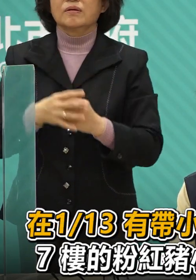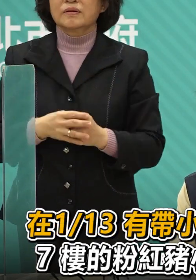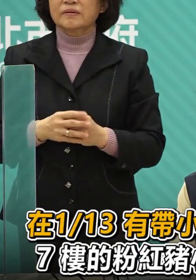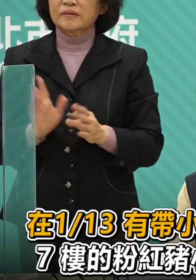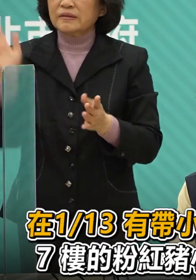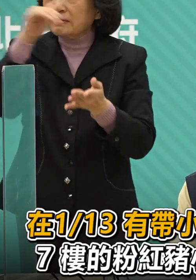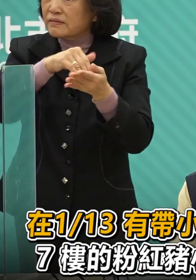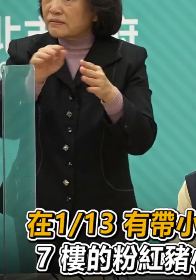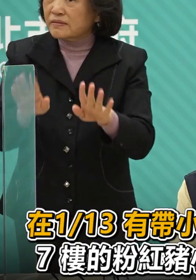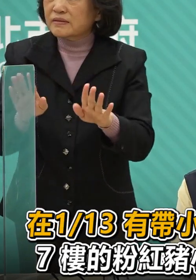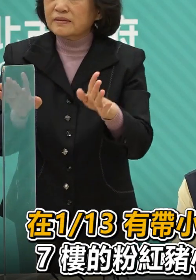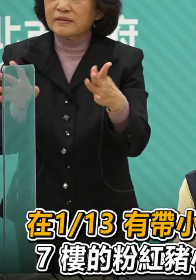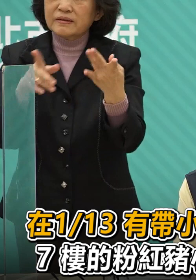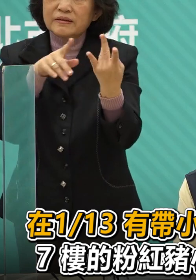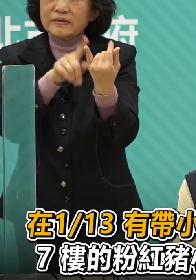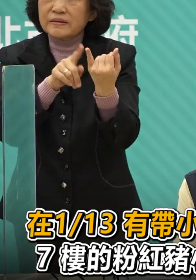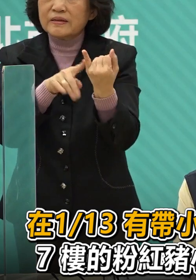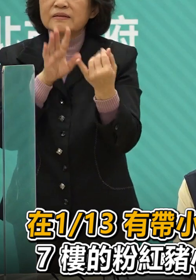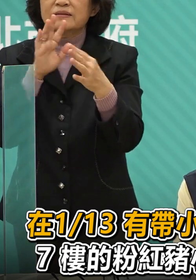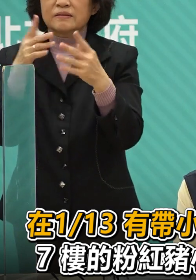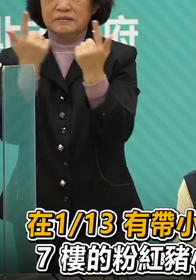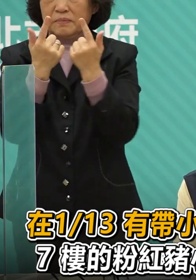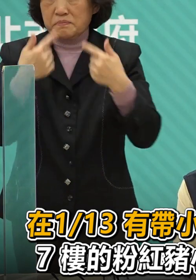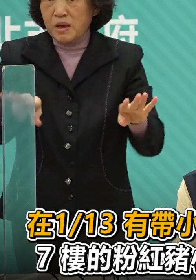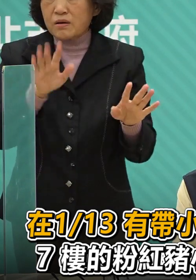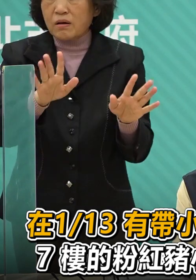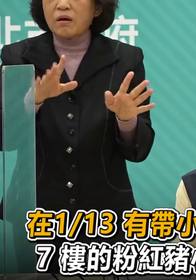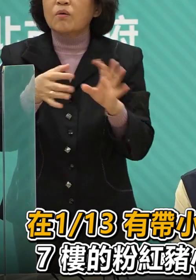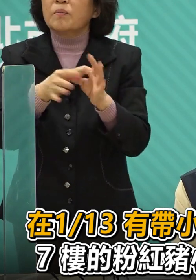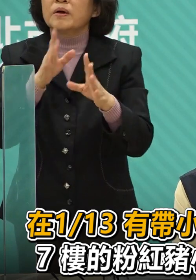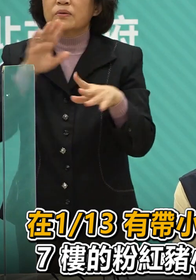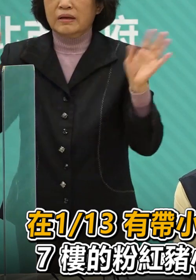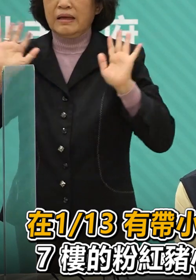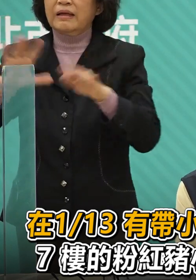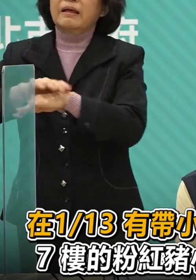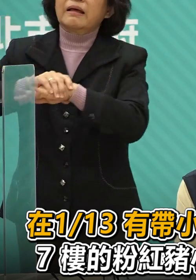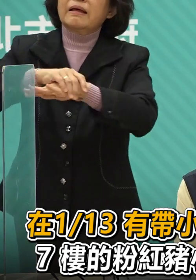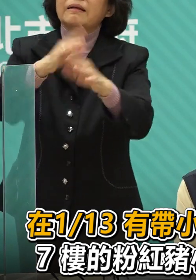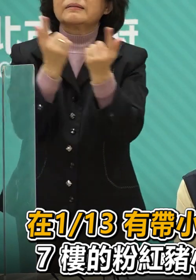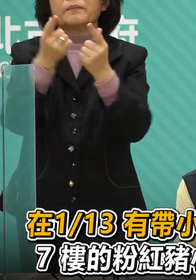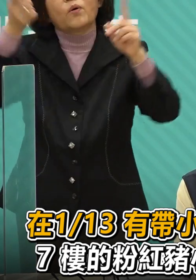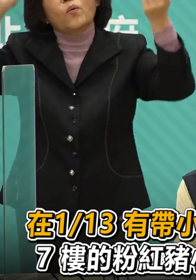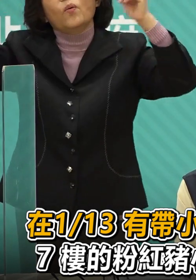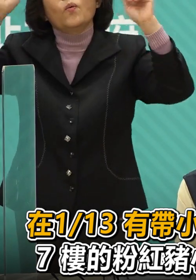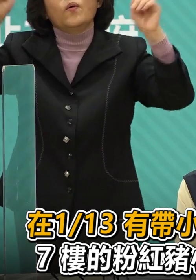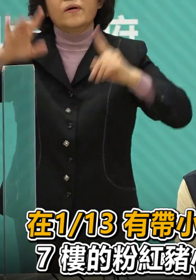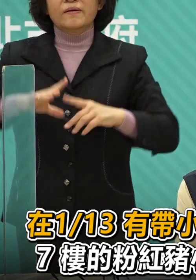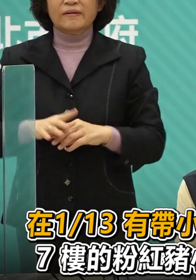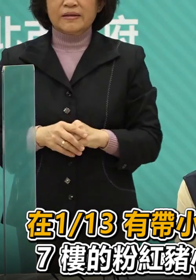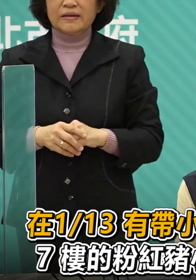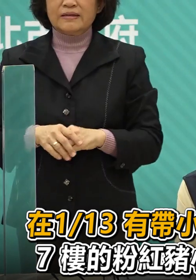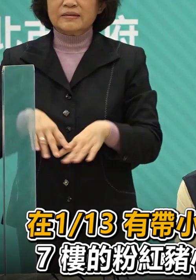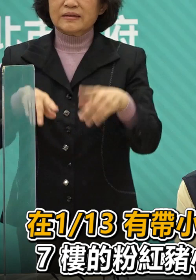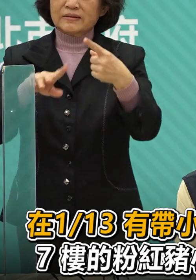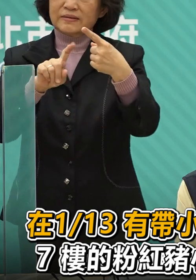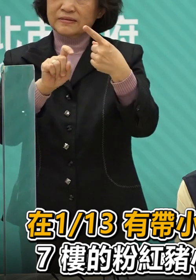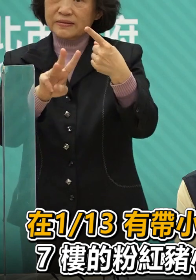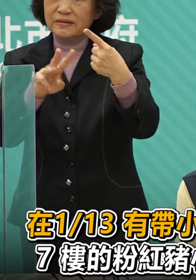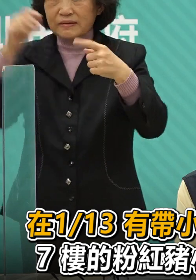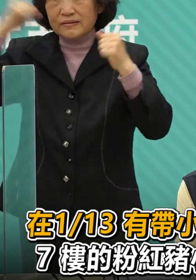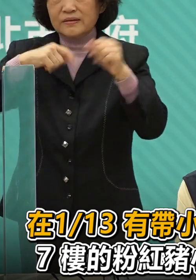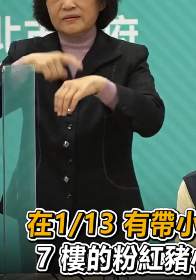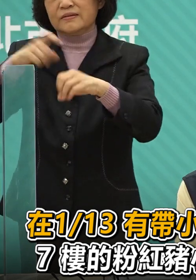止，她有台北市的足迹，主要是她有带孩子到台北市来玩。那在1月13号早